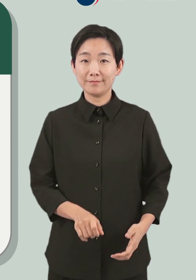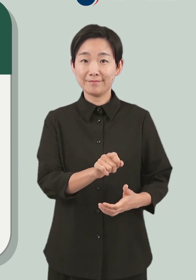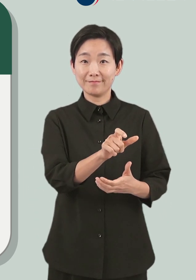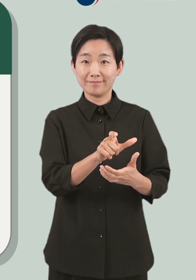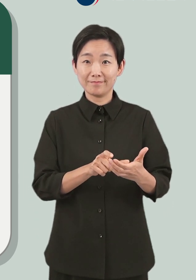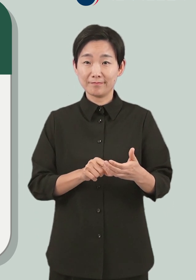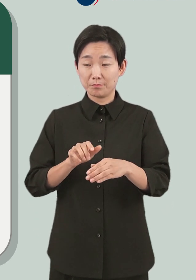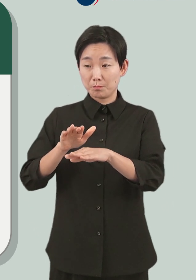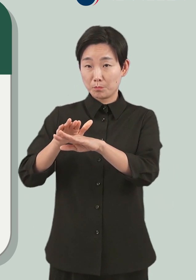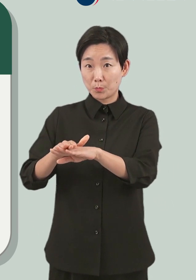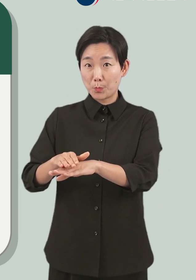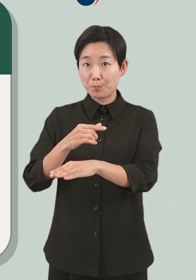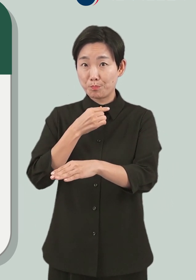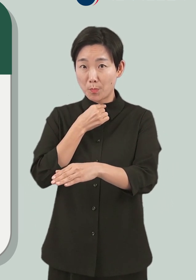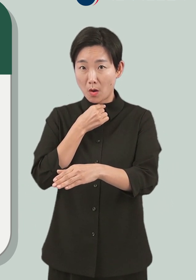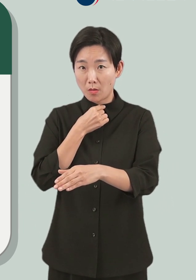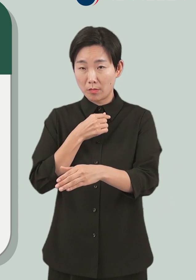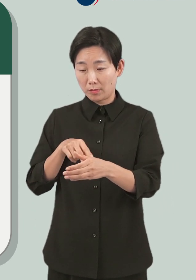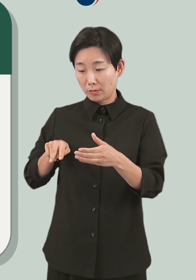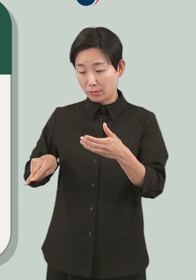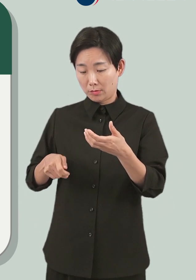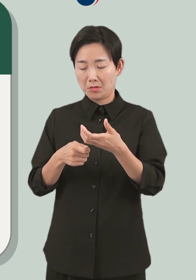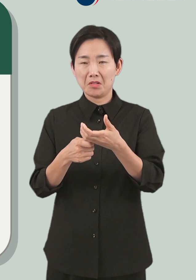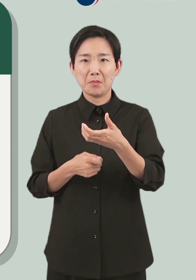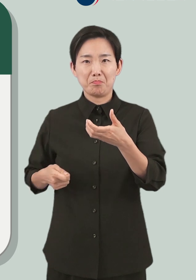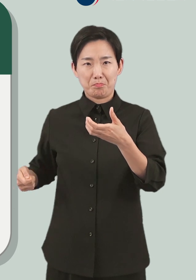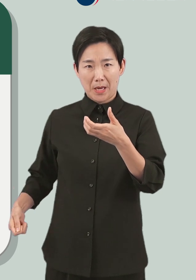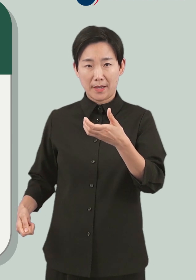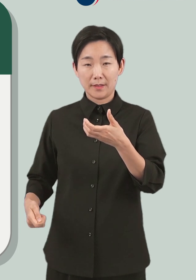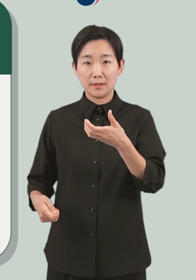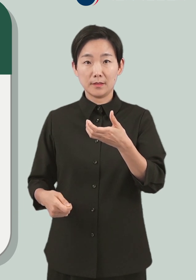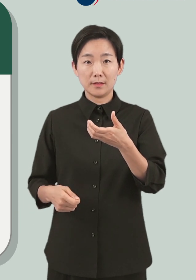보관할 때는 전원선을 분리합니다.